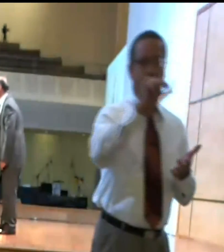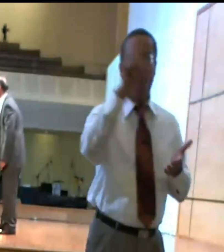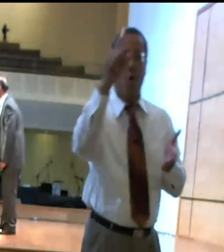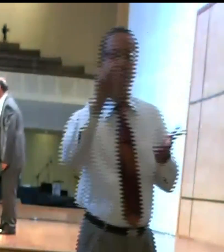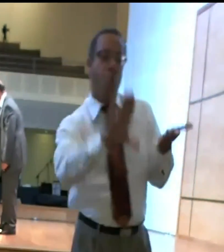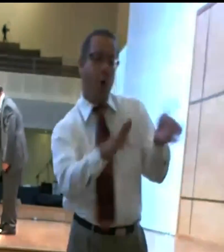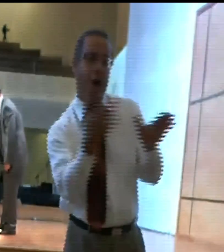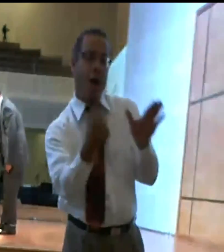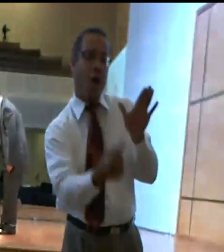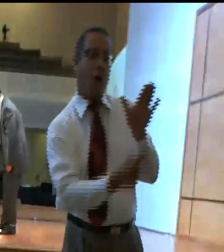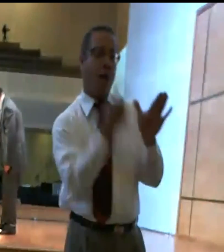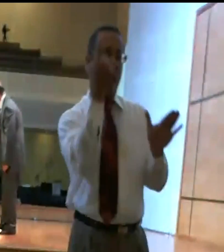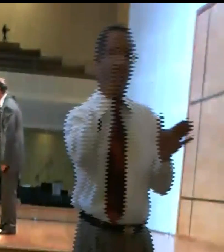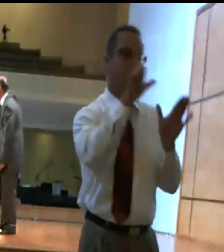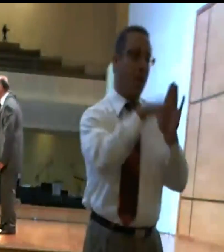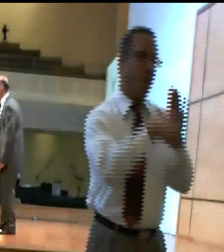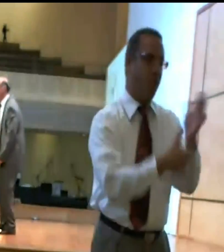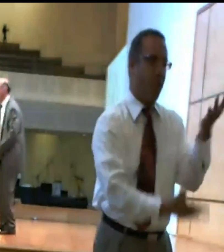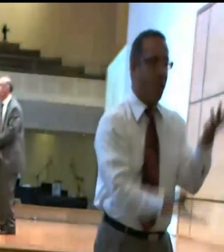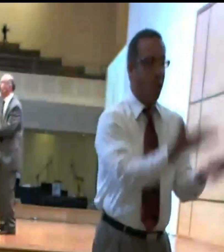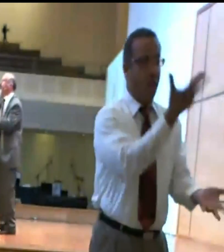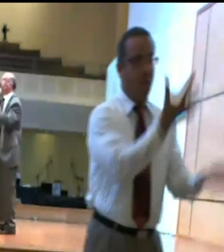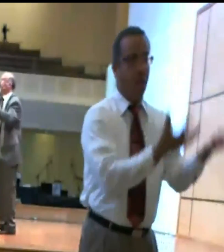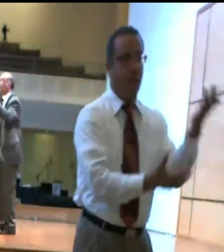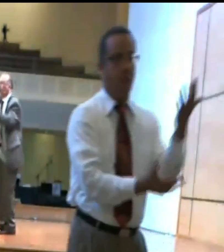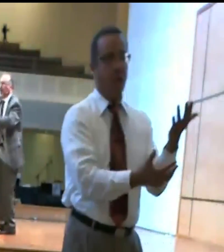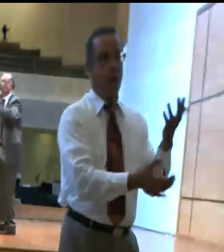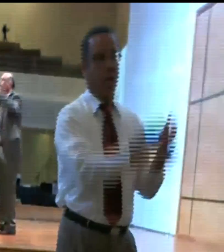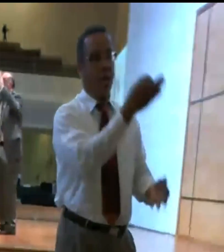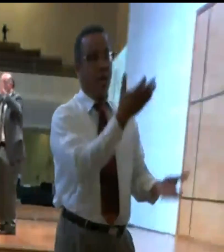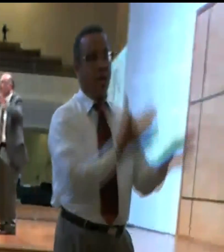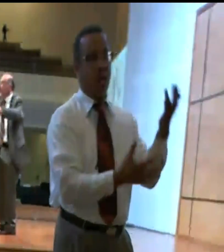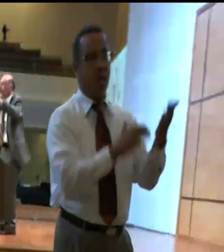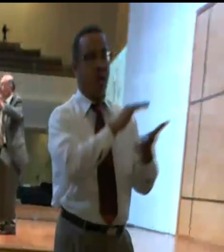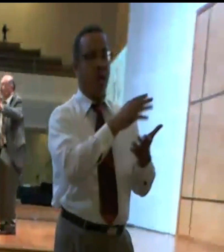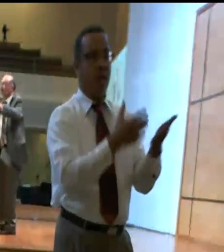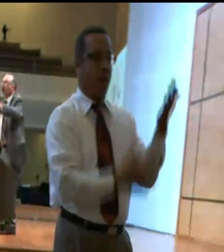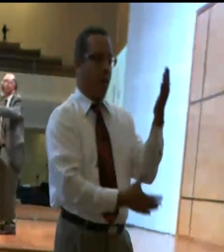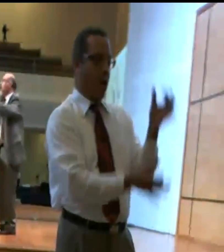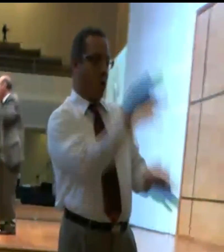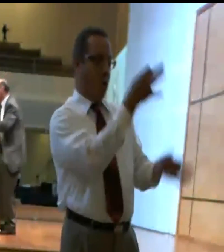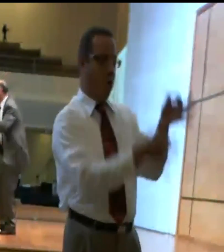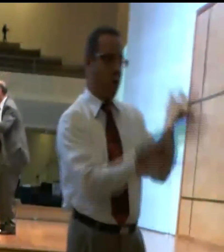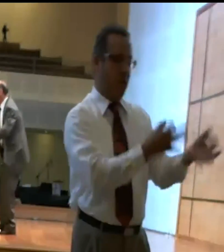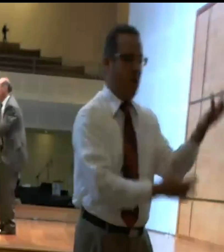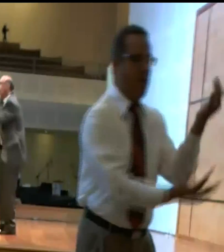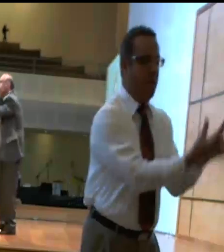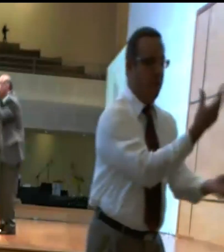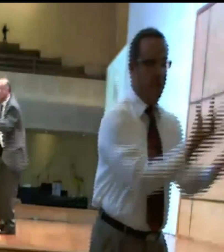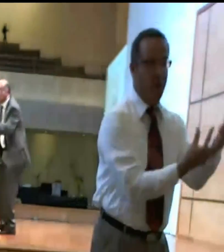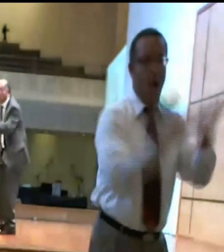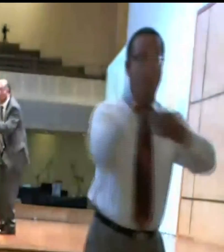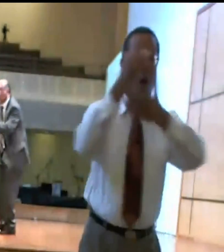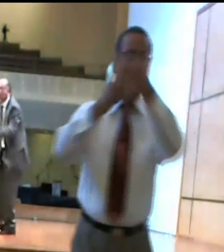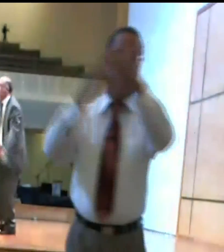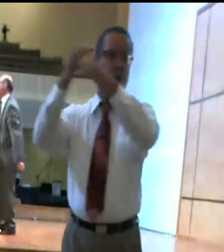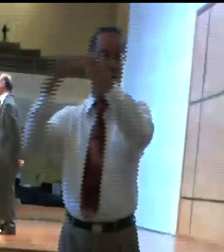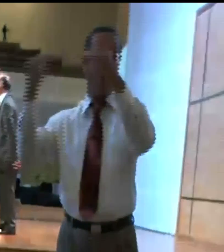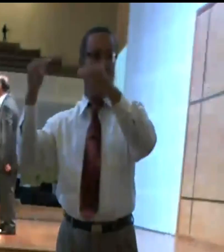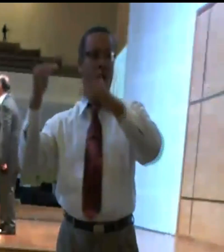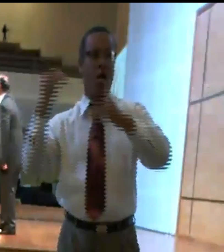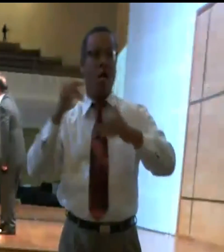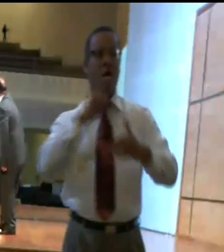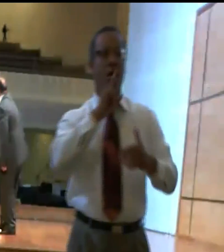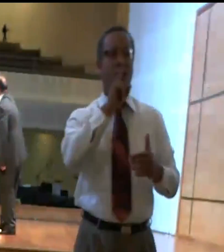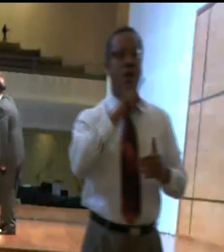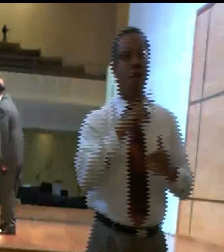una sola vez y después de esto, no una luz y un túnel. Todo el mundo vio una luz y un túnel. Olvídate de la luz, olvídate del túnel.